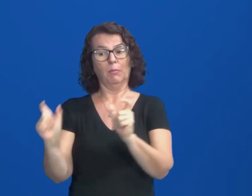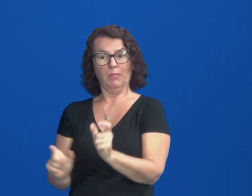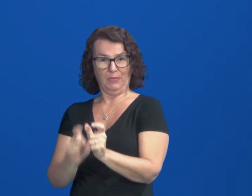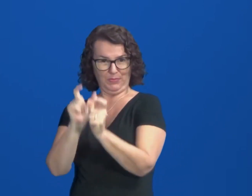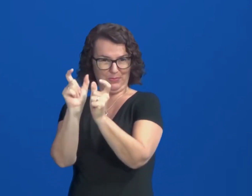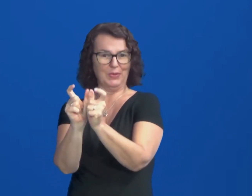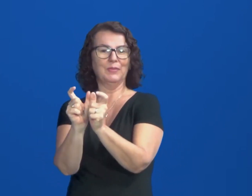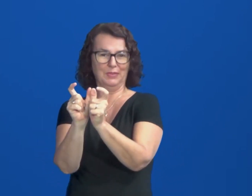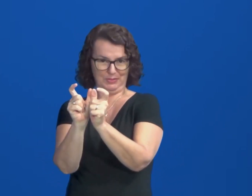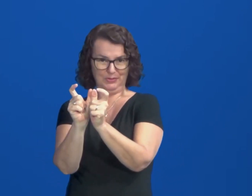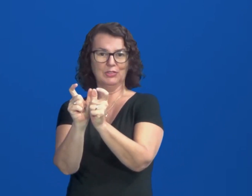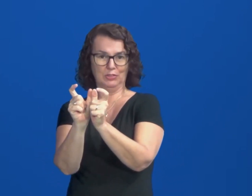morfologia.